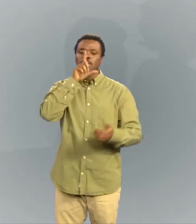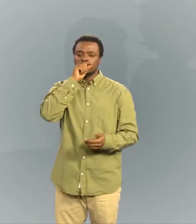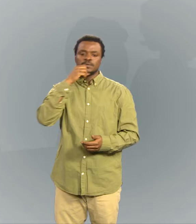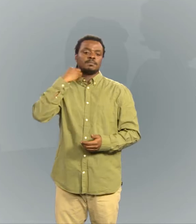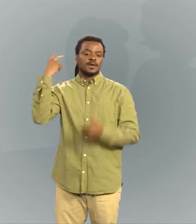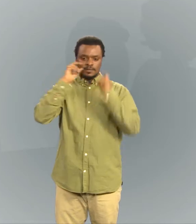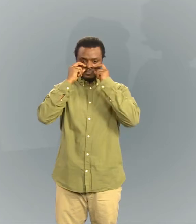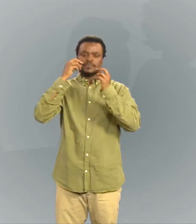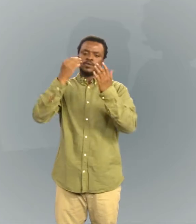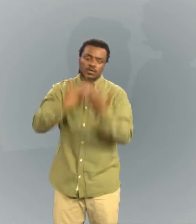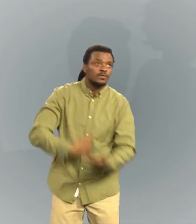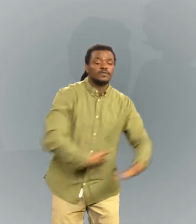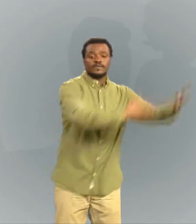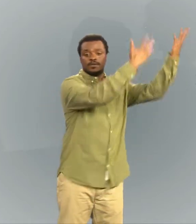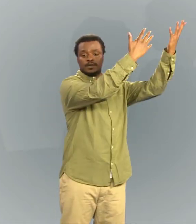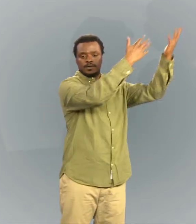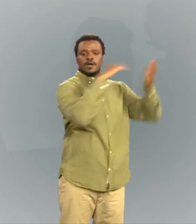Puis il envoie de nouveau la colombe dehors.